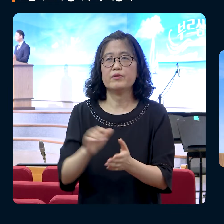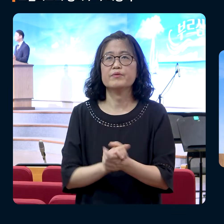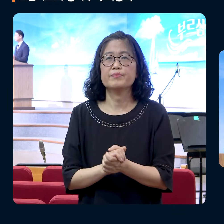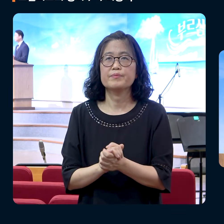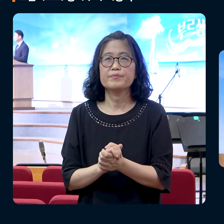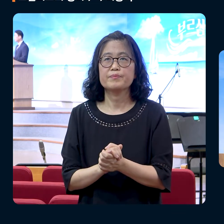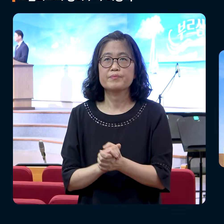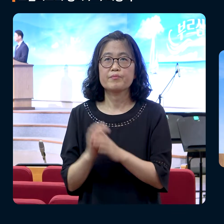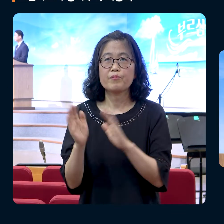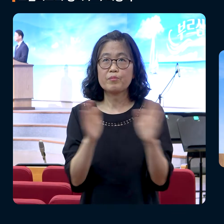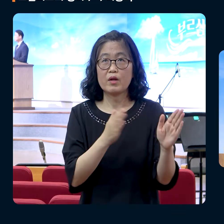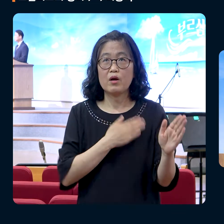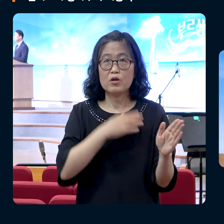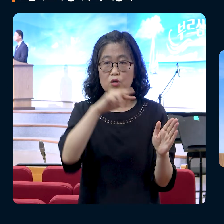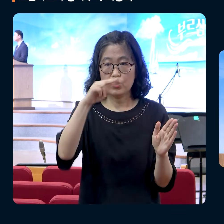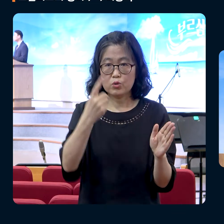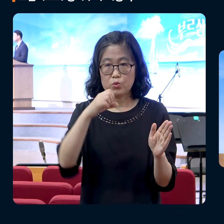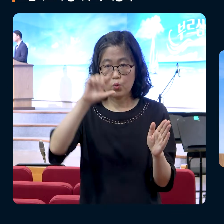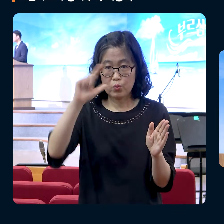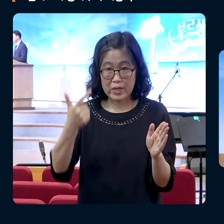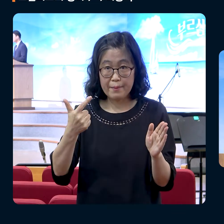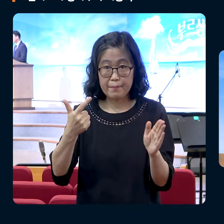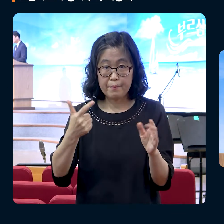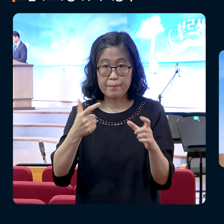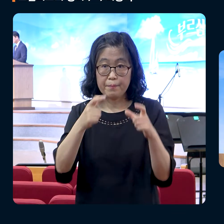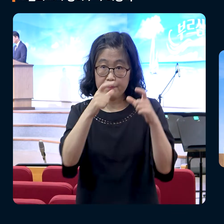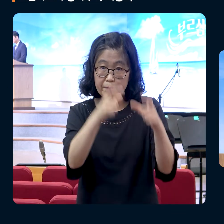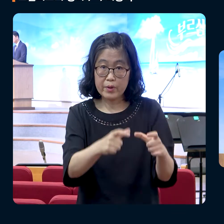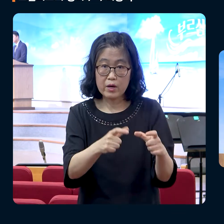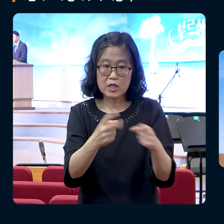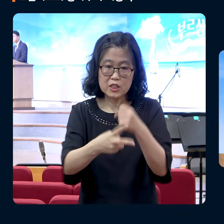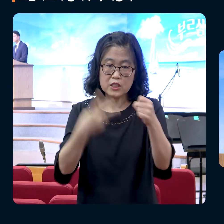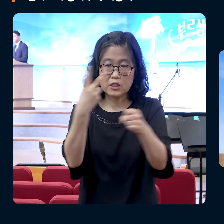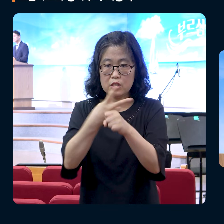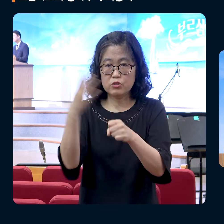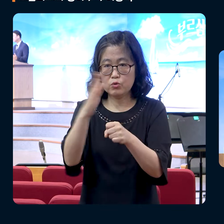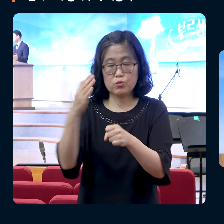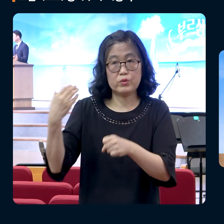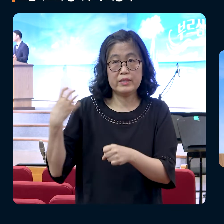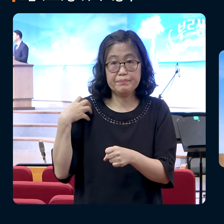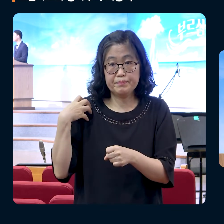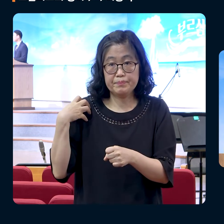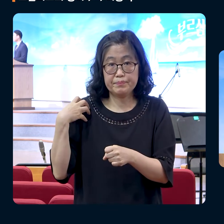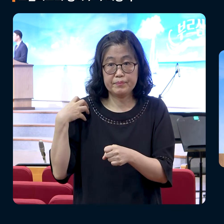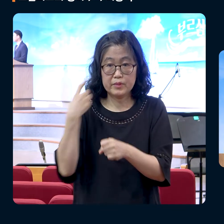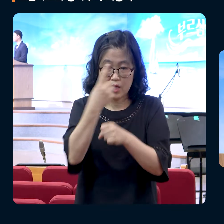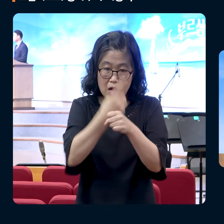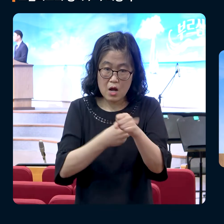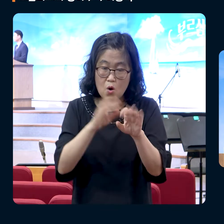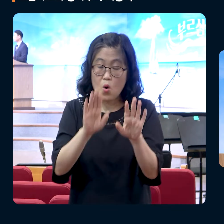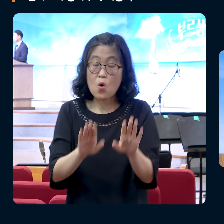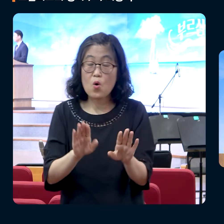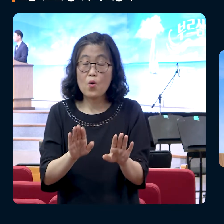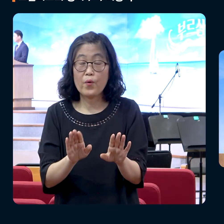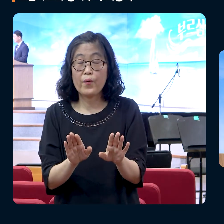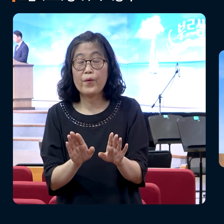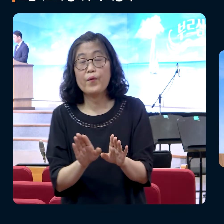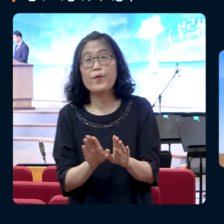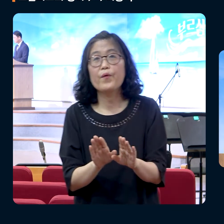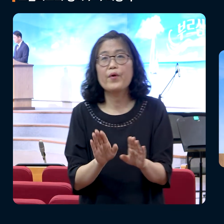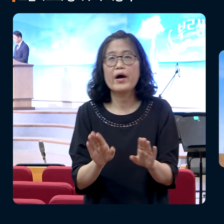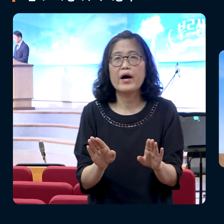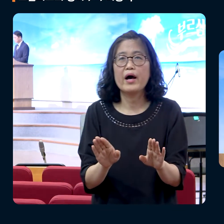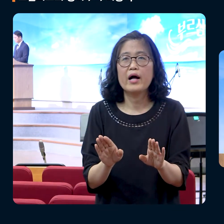저희 동산 마을을 저는 이제 2년 정도 이제 담당을 하고 있는데요. 작년과 올해 이렇게